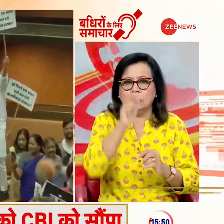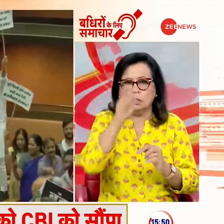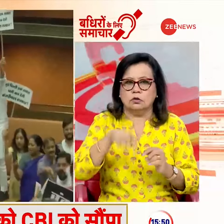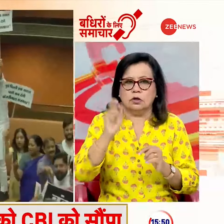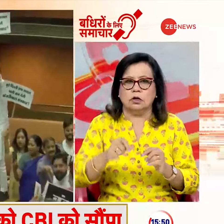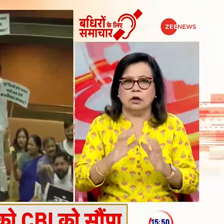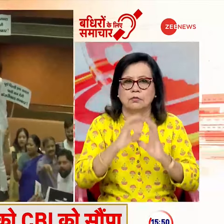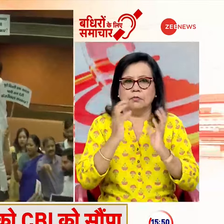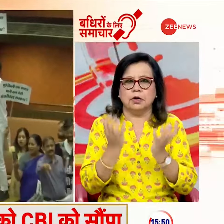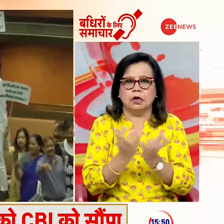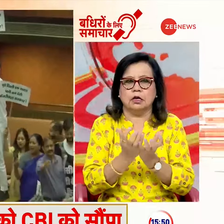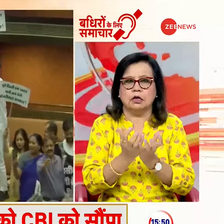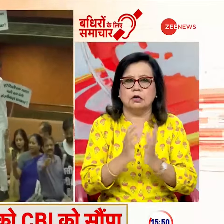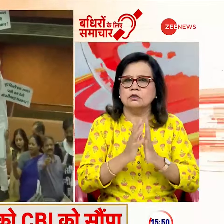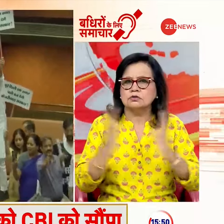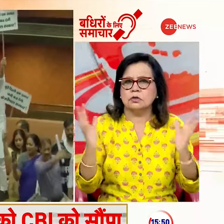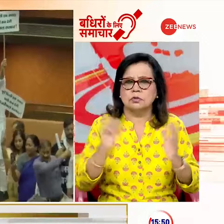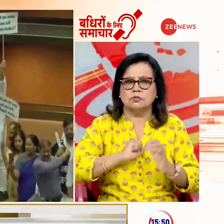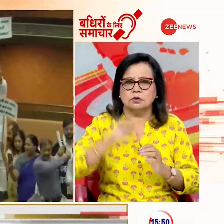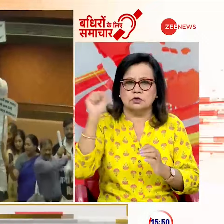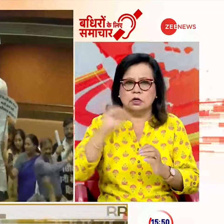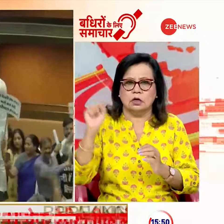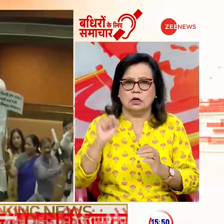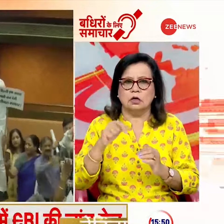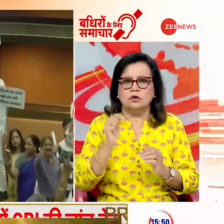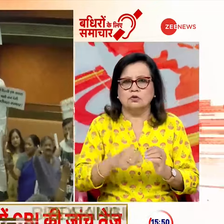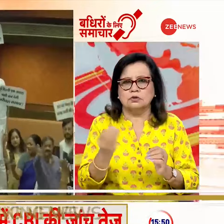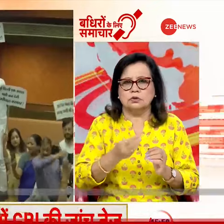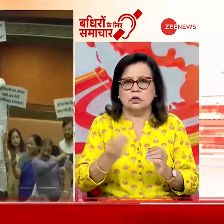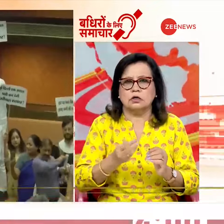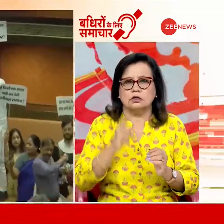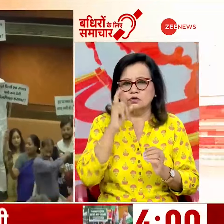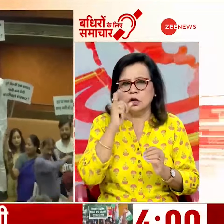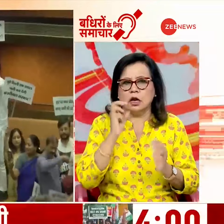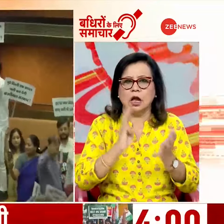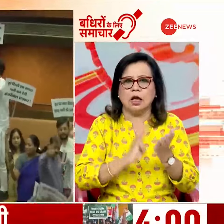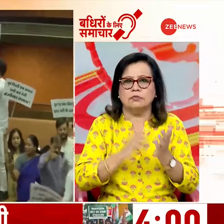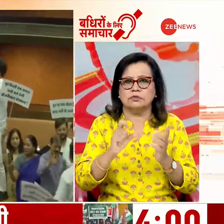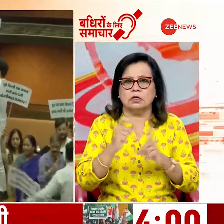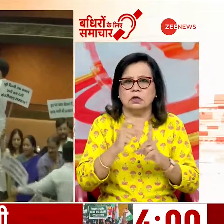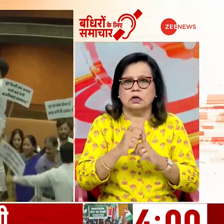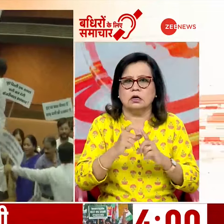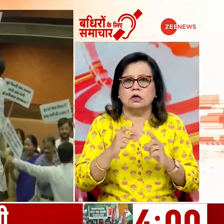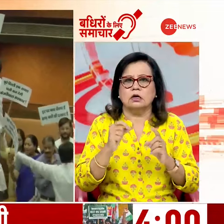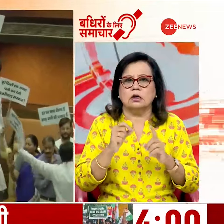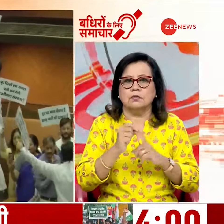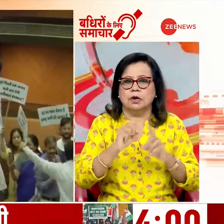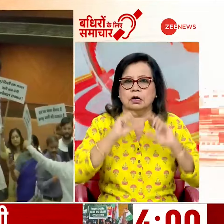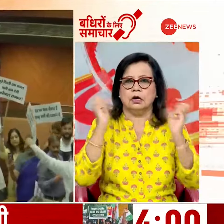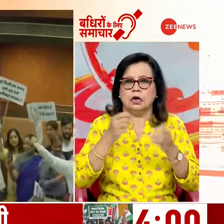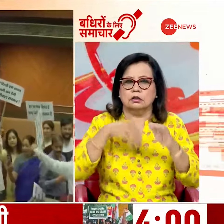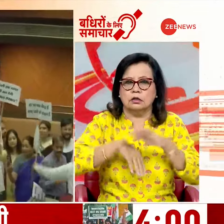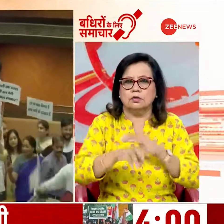और कार्यकर्ताओं ने मटका लेकर जमकर प्रदर्शन किया। कुछ इसी तरह की तस्वीर एमसीडी में सदन के